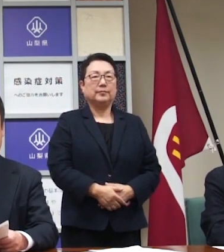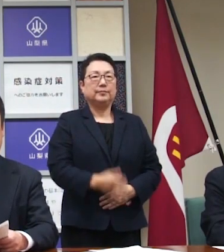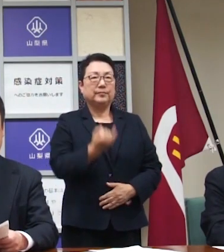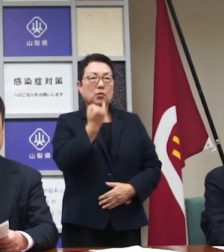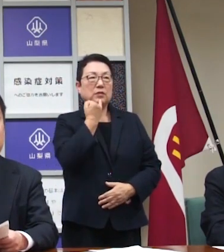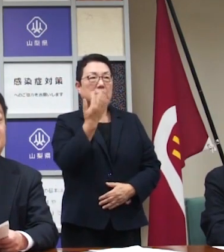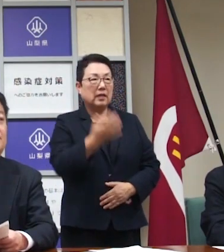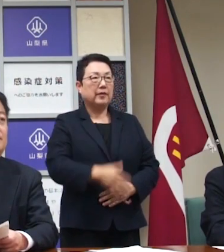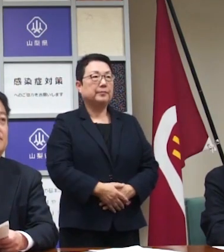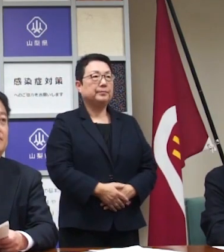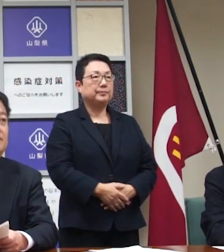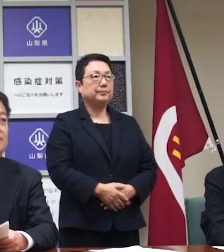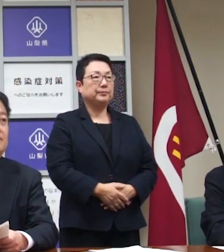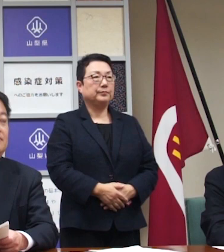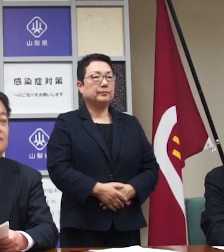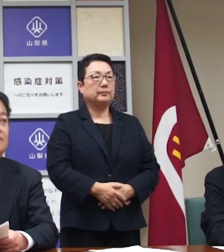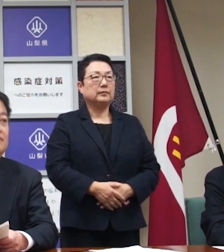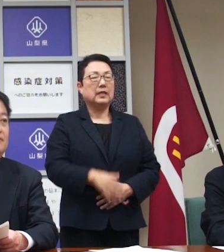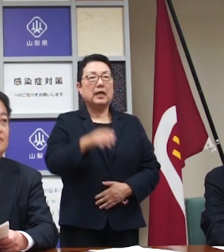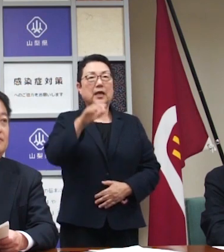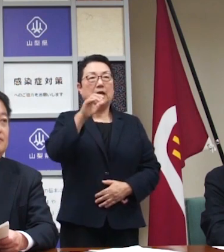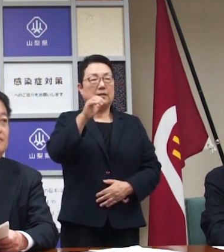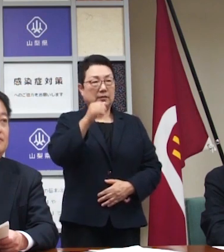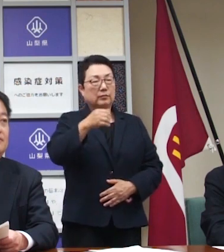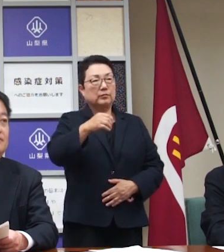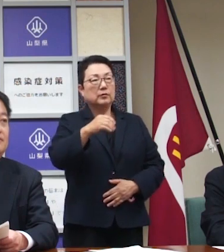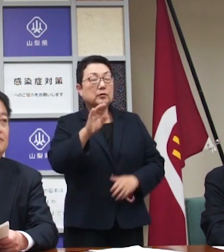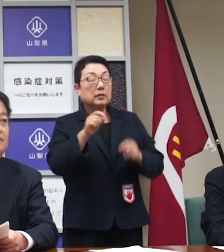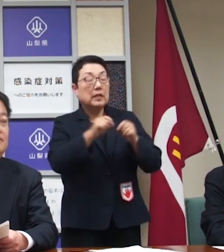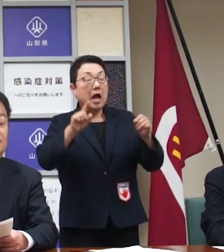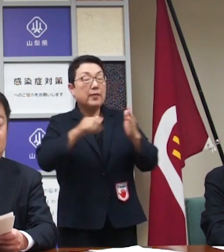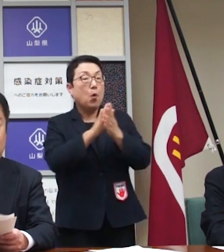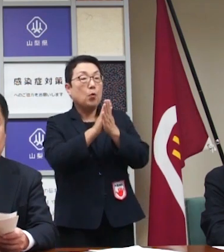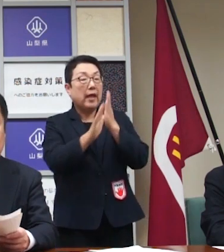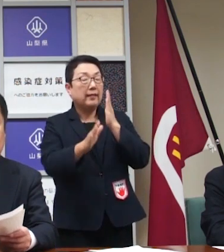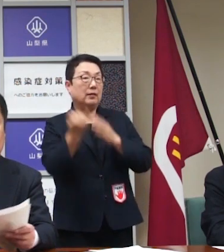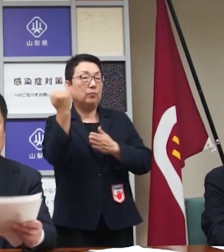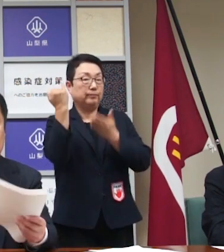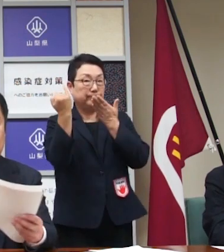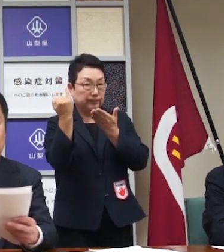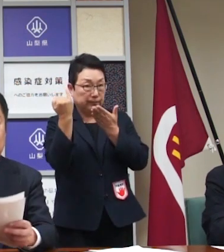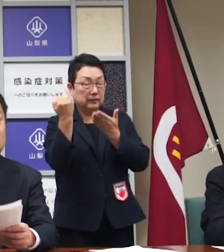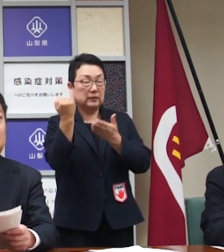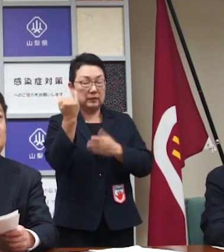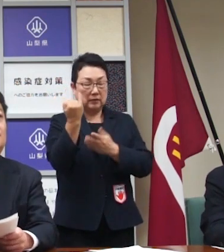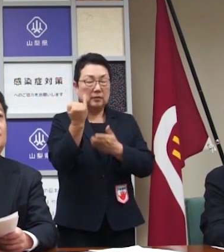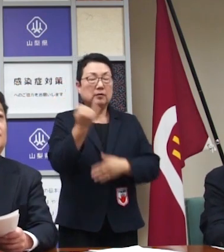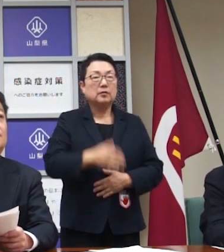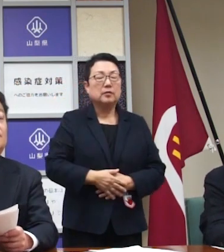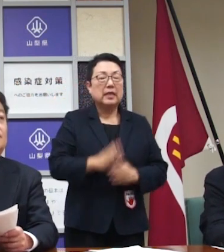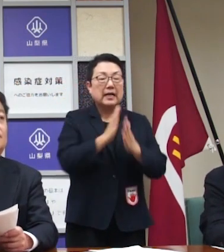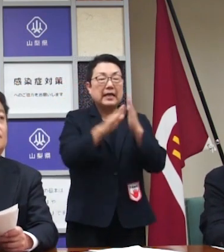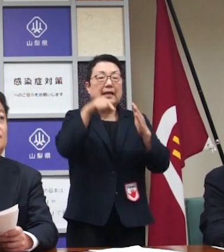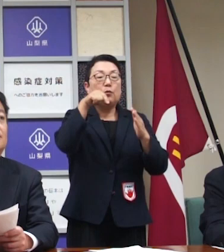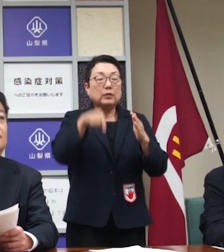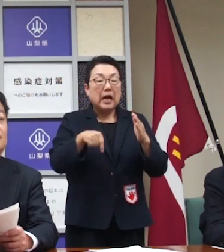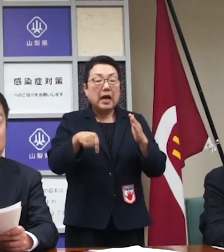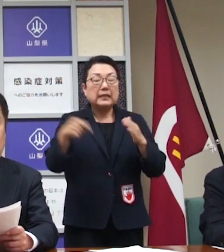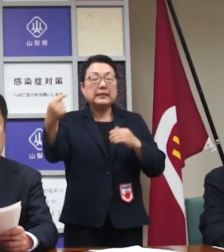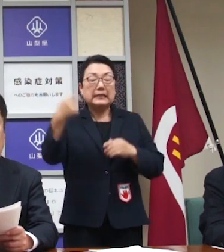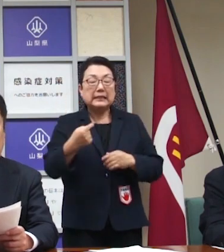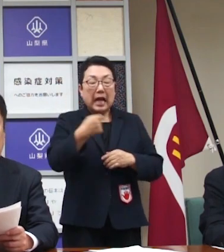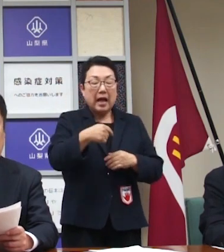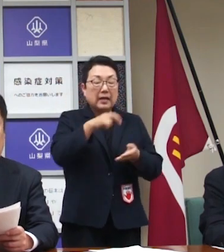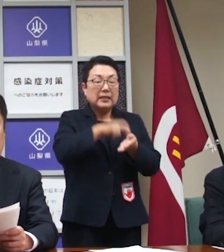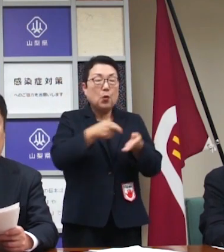思います。よろしいですか。 はい、産経新聞の中丸です。長野県の患者さんのことですけれども、県内の立ち寄り先の医